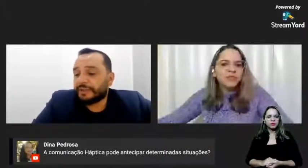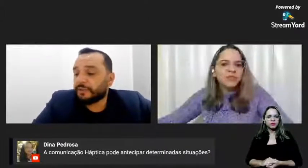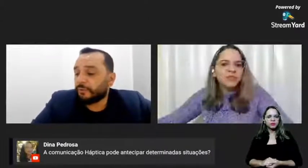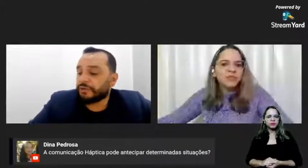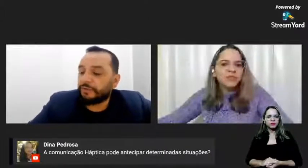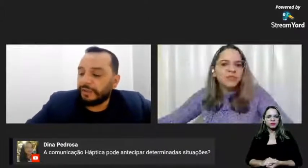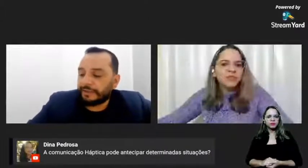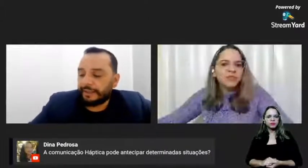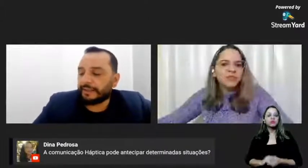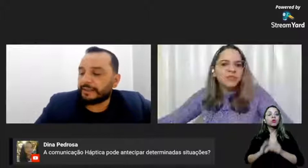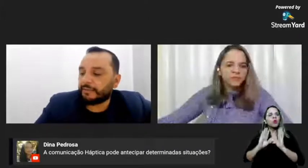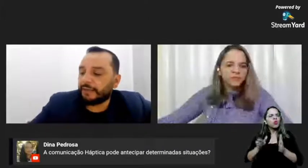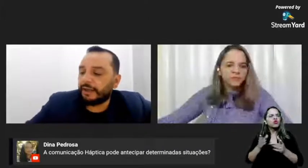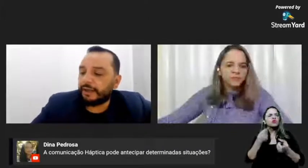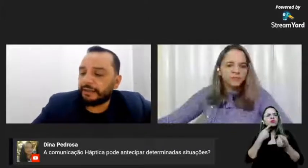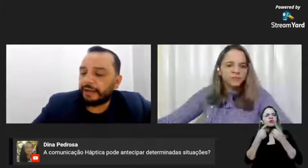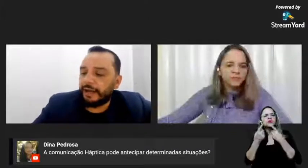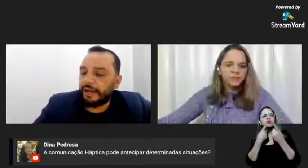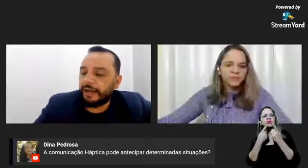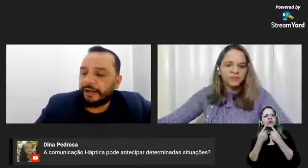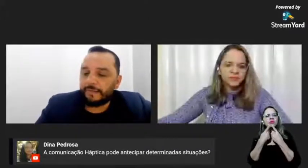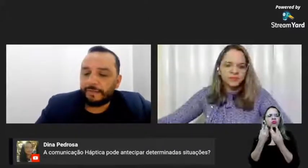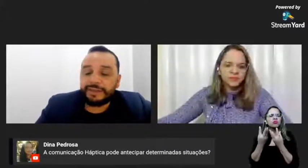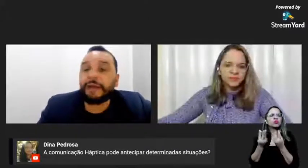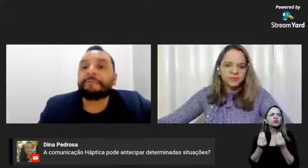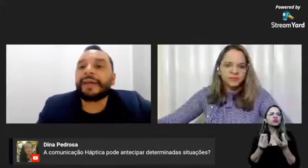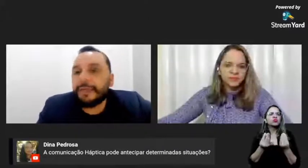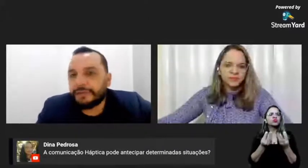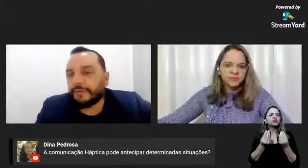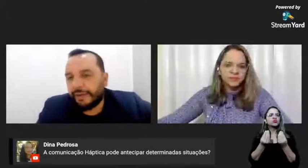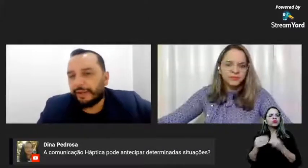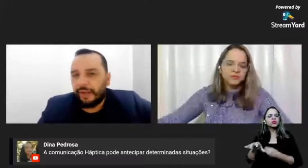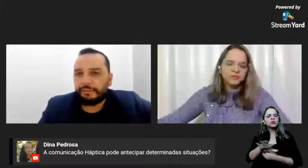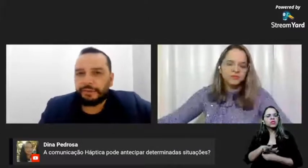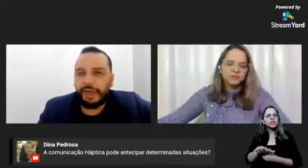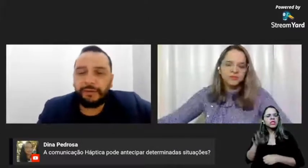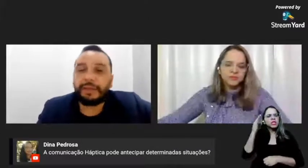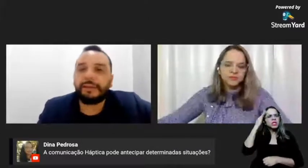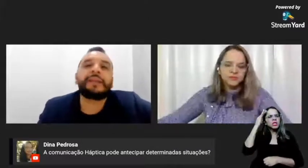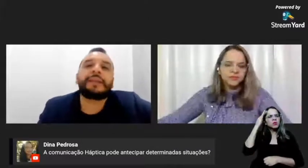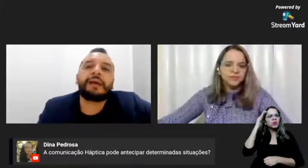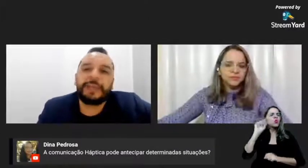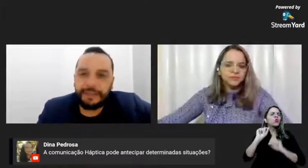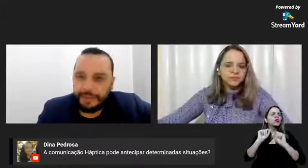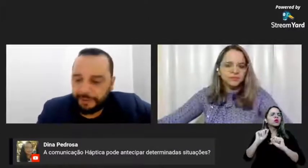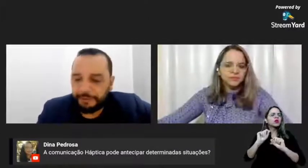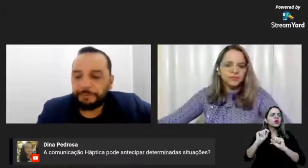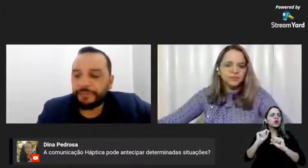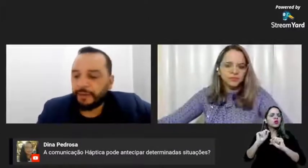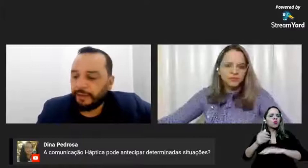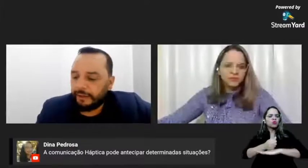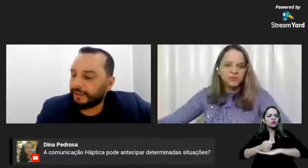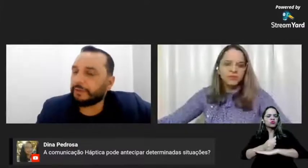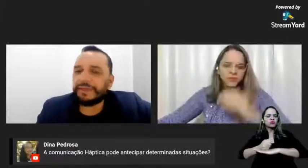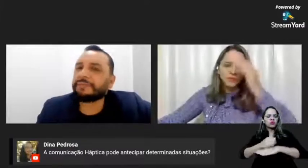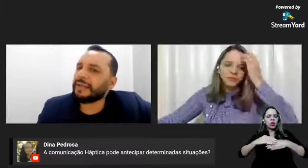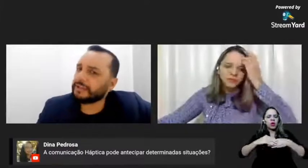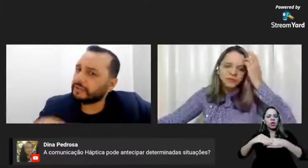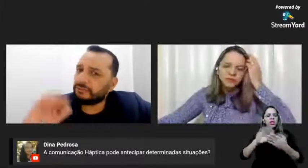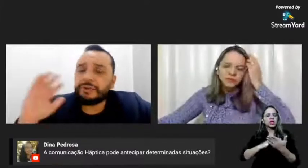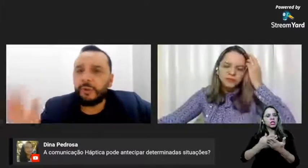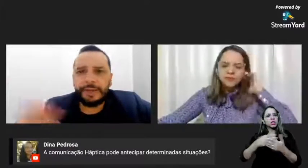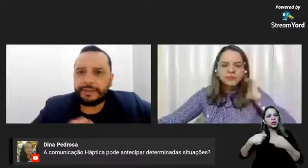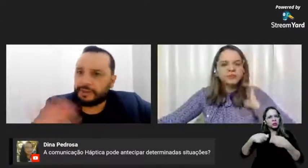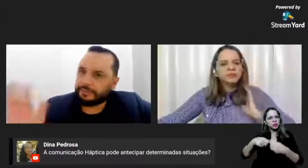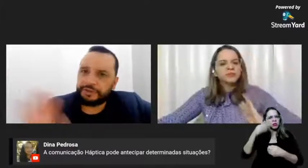Hoje você discute muito essa questão dos saberes do guia intérprete. O que o guia intérprete tem que saber? Então, tem